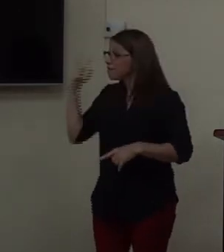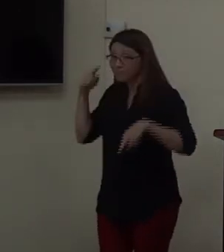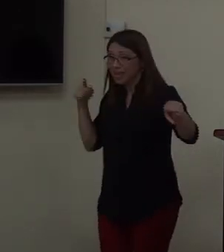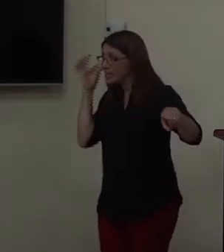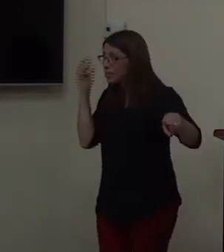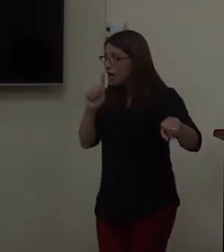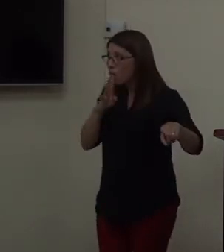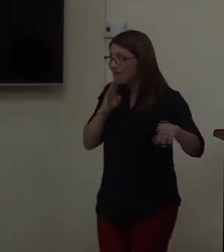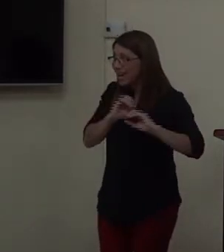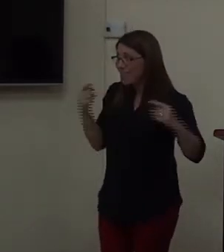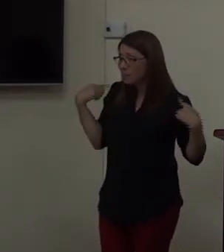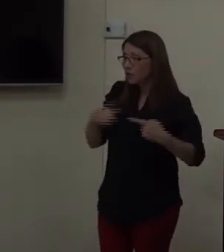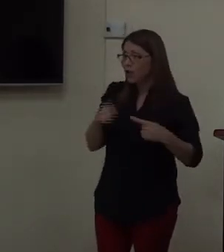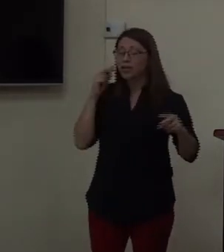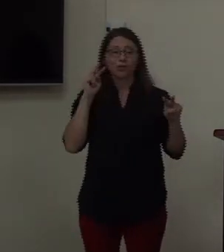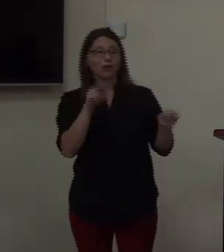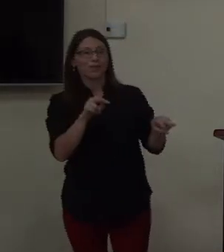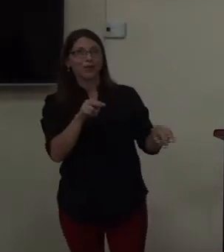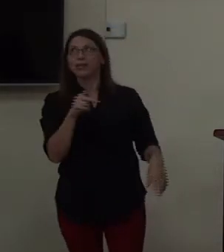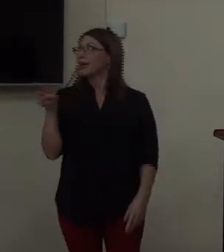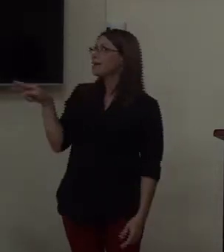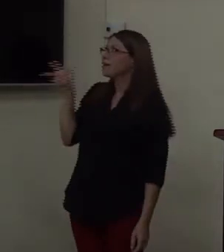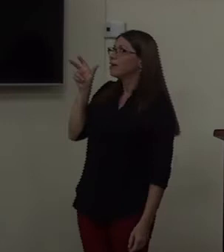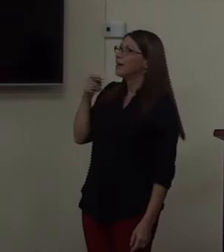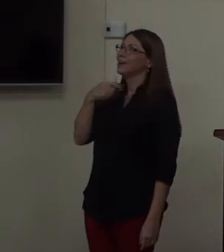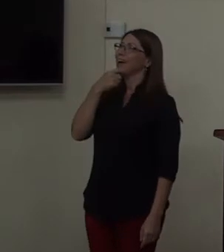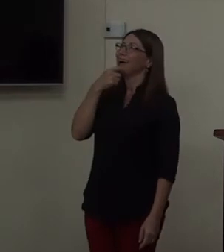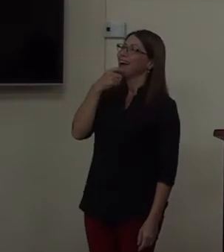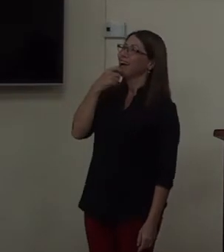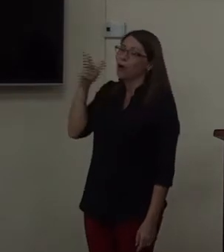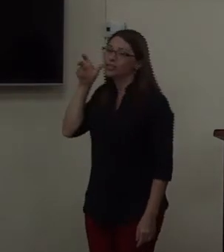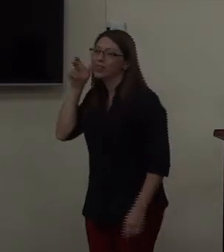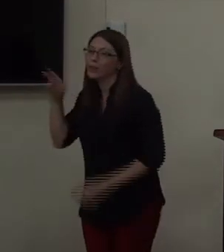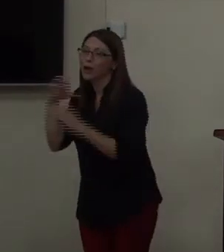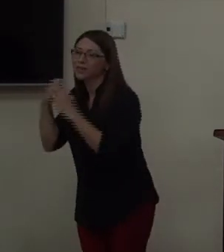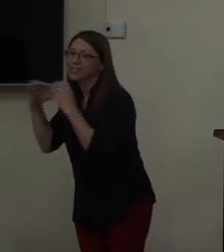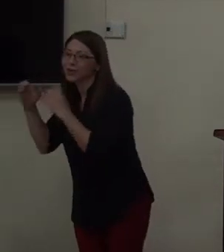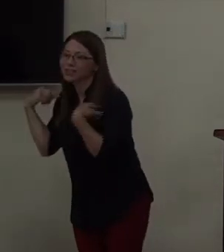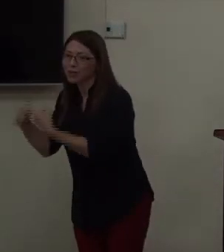español. Y cuando la veo está muerta de risa por estar oyendo una conversación en español.